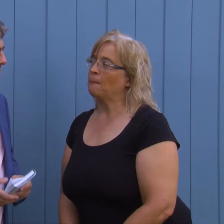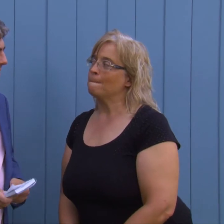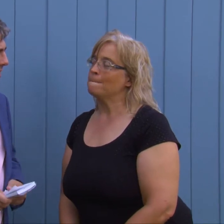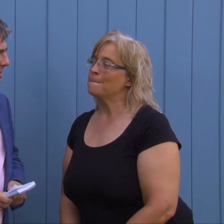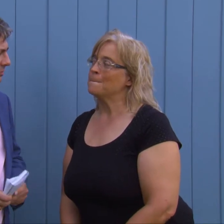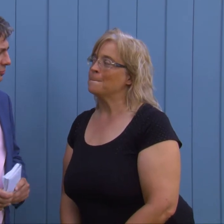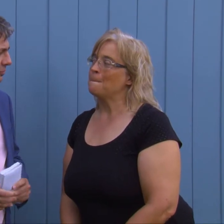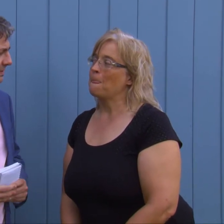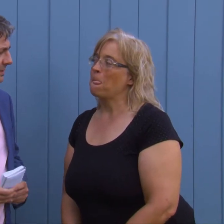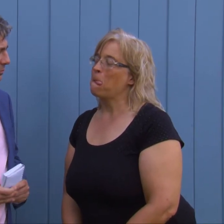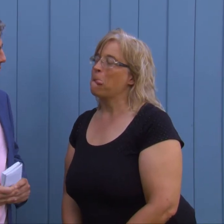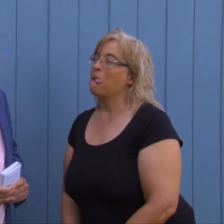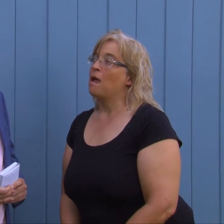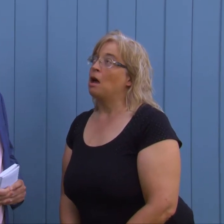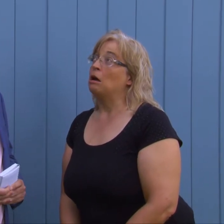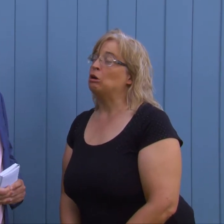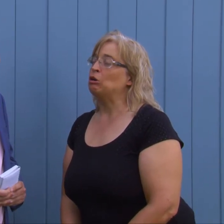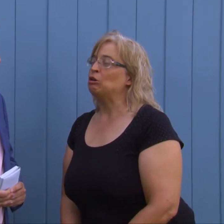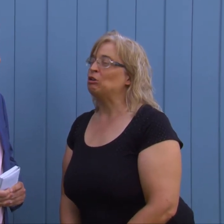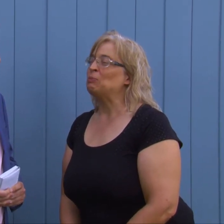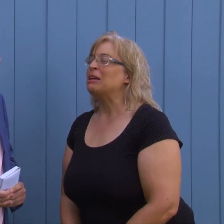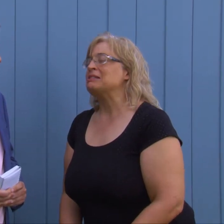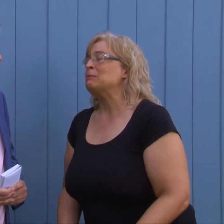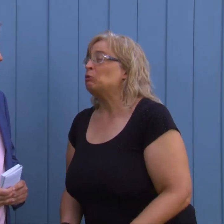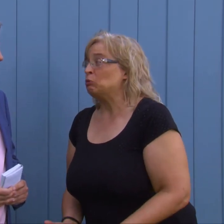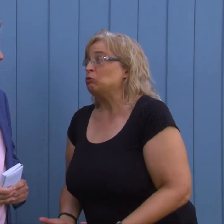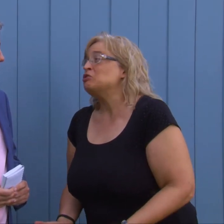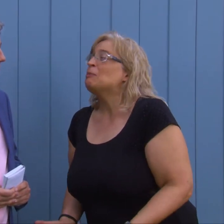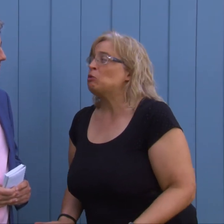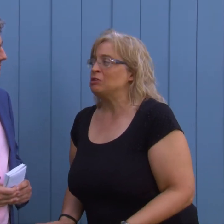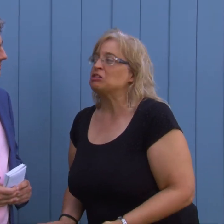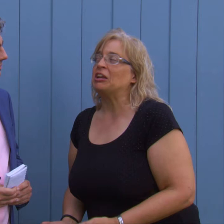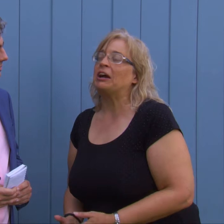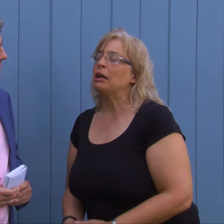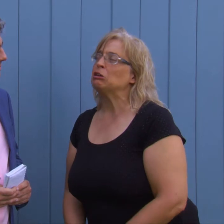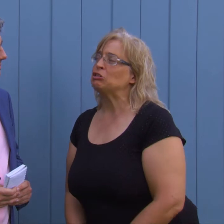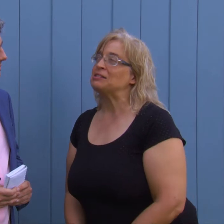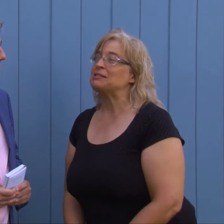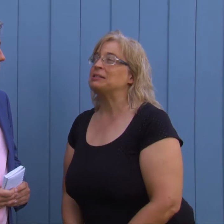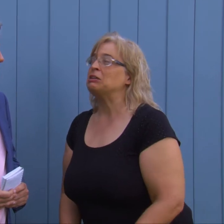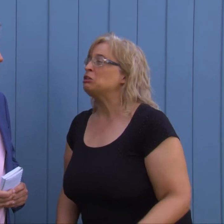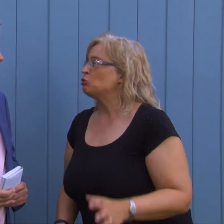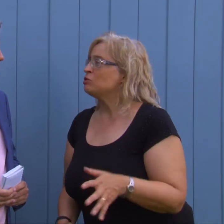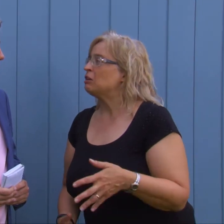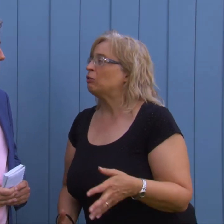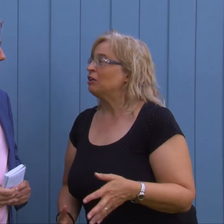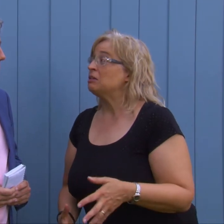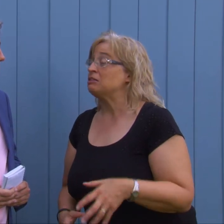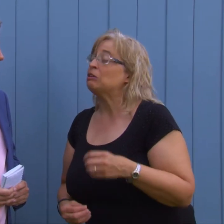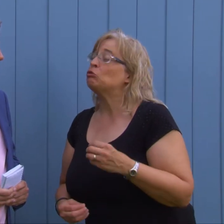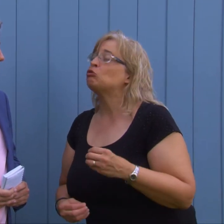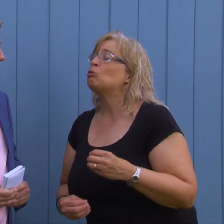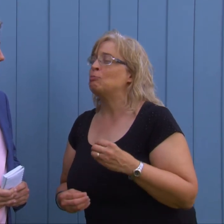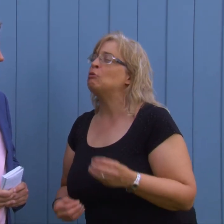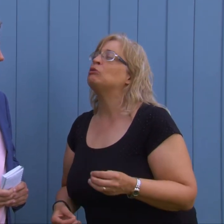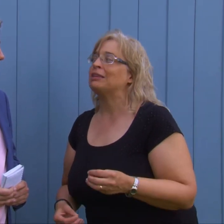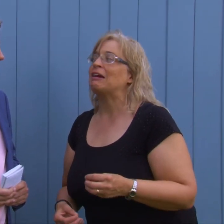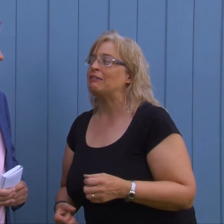comment vous trouvez ça? Ben, c'est mon deuxième conseil général. Je veux dire, il y a des choses qui reviennent. C'est toujours beaucoup de travail.